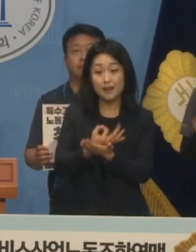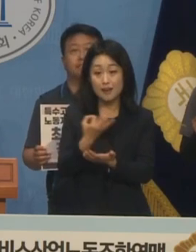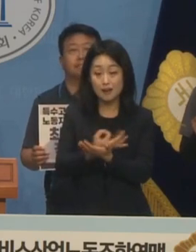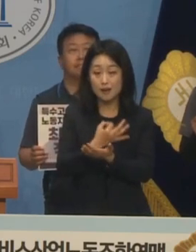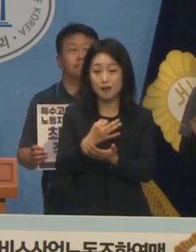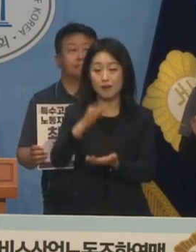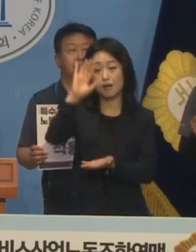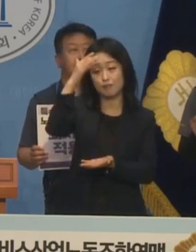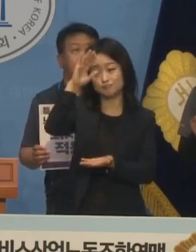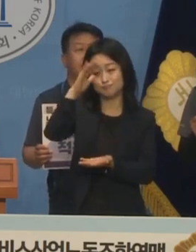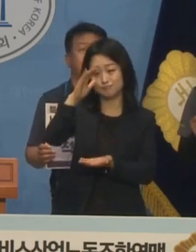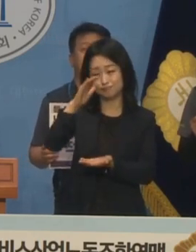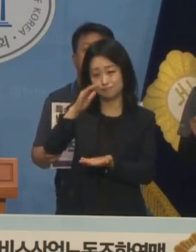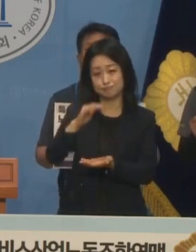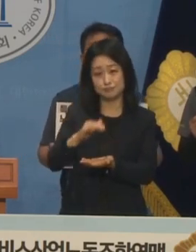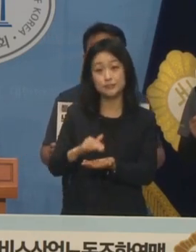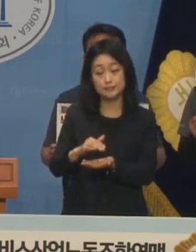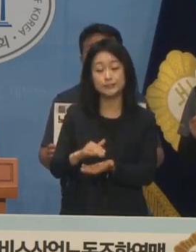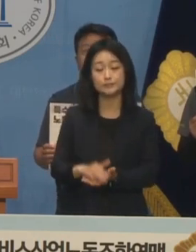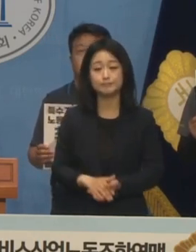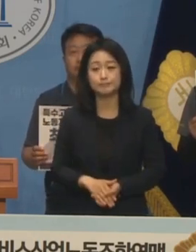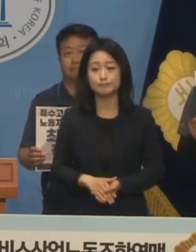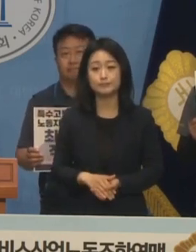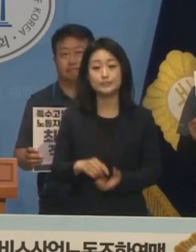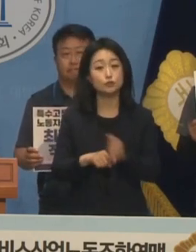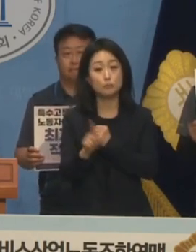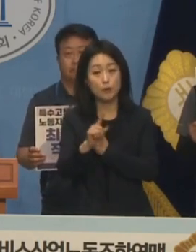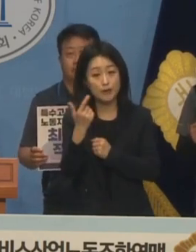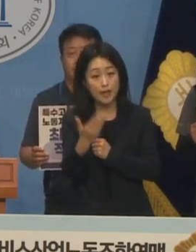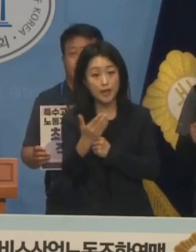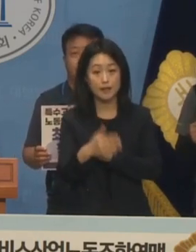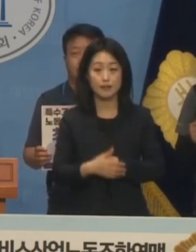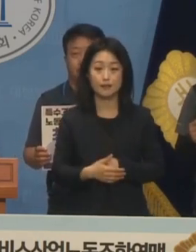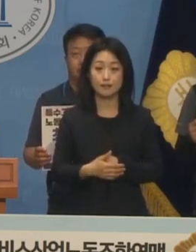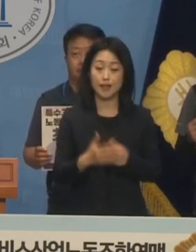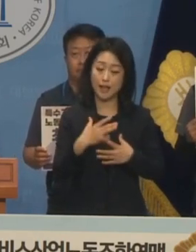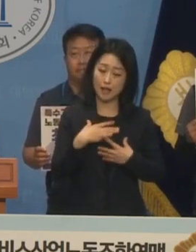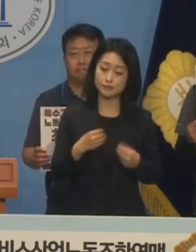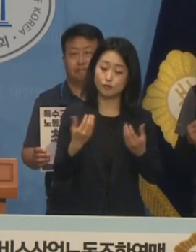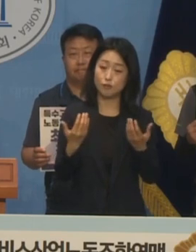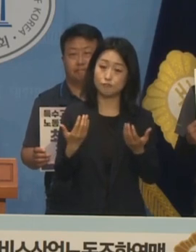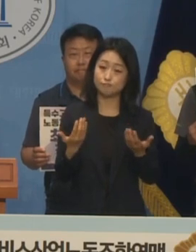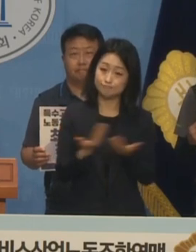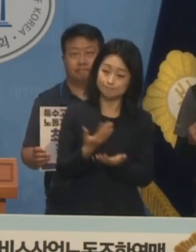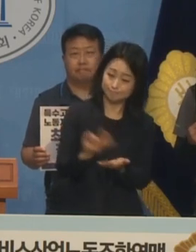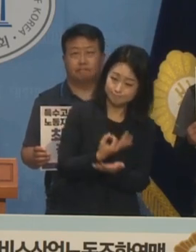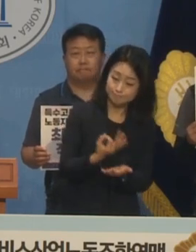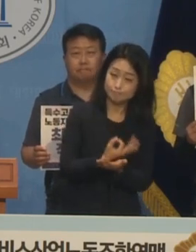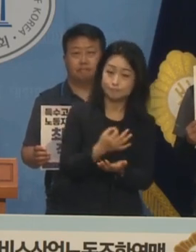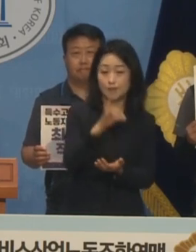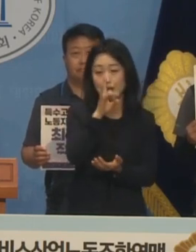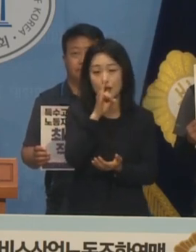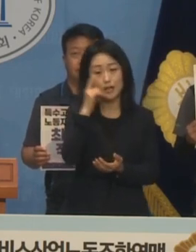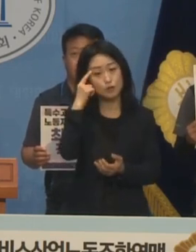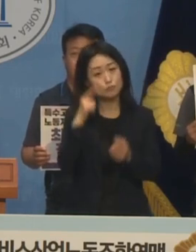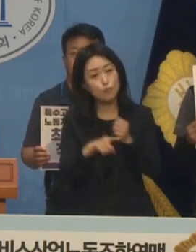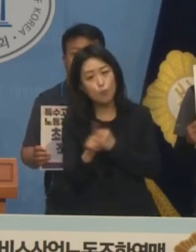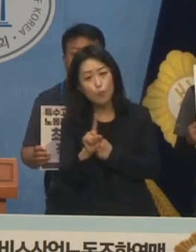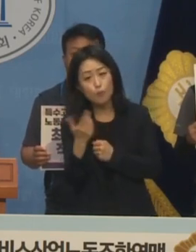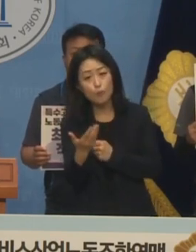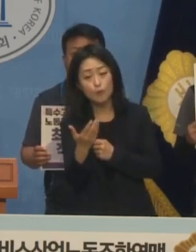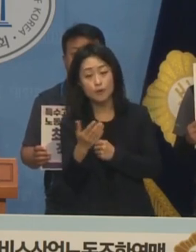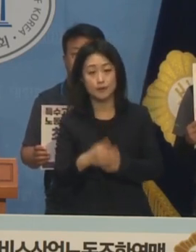보람을 느꼈습니다. 아이들과 함께 공부하며 달라지는 아이들의 모습을 볼 때 육아의 경험이 없는 어머님들을 상담드리며 도움을